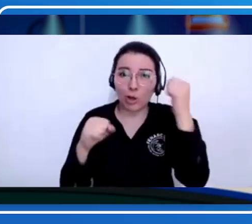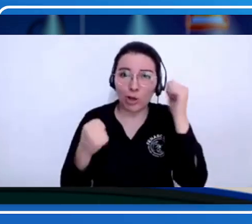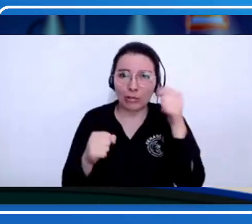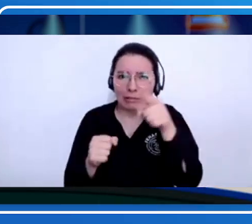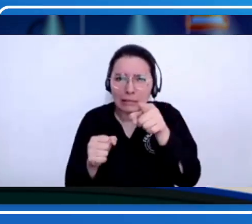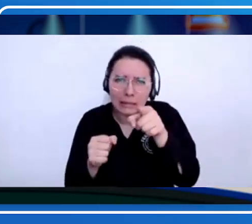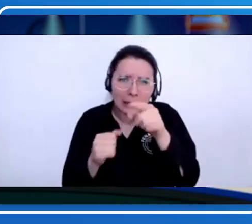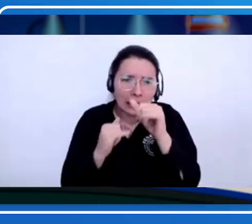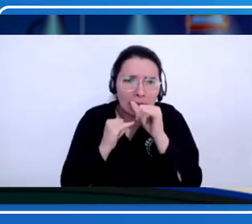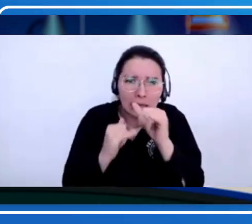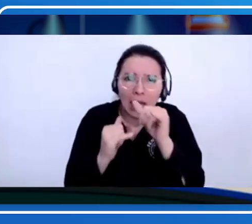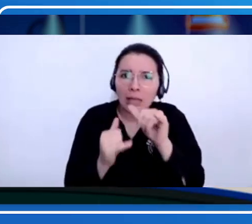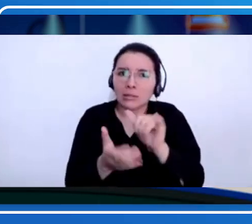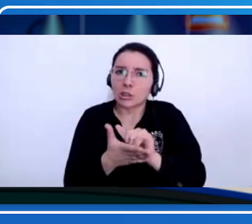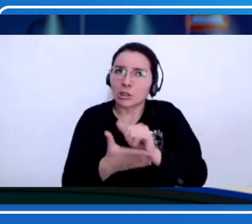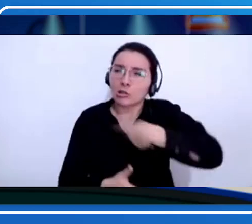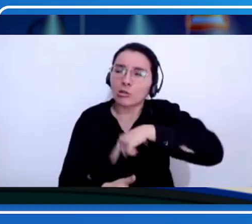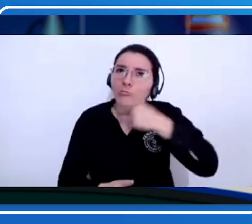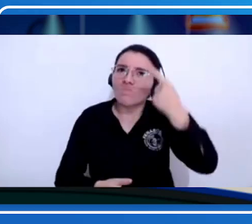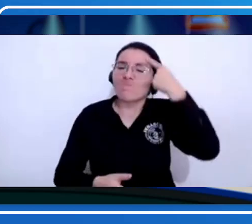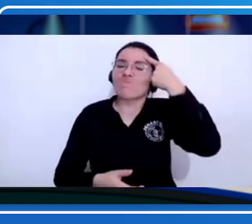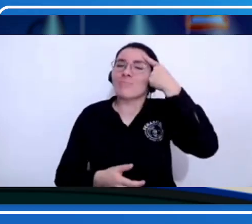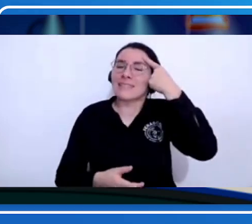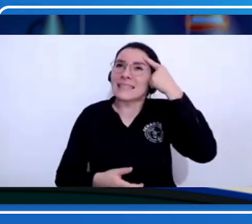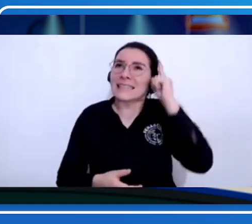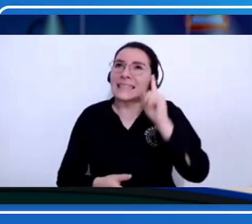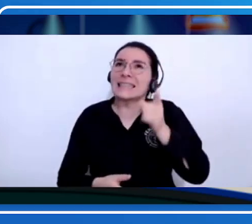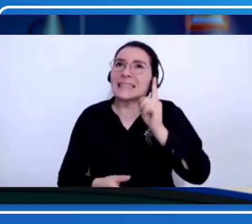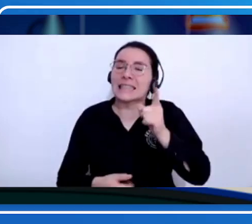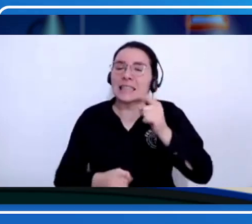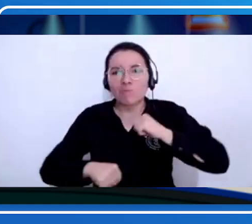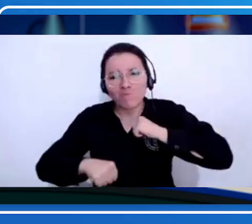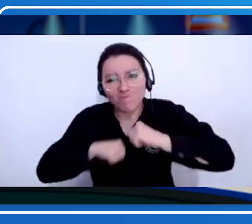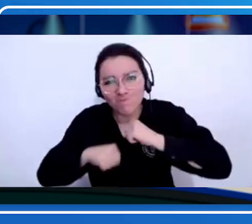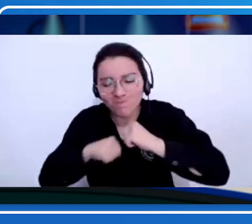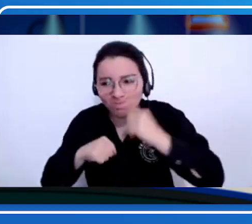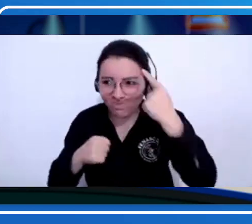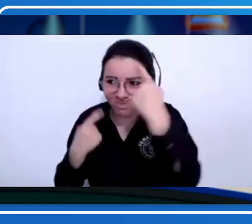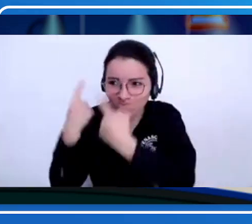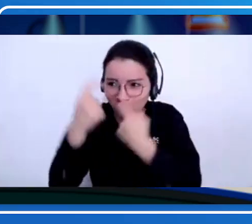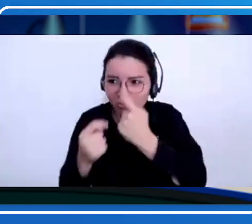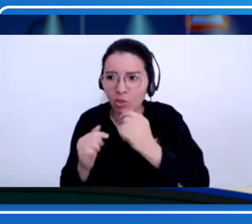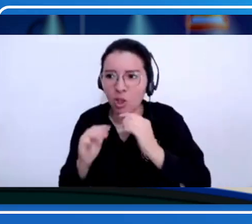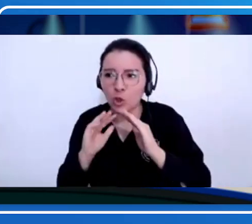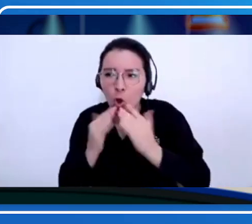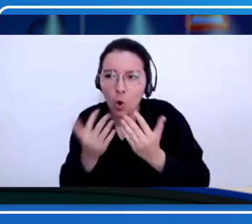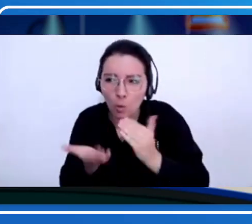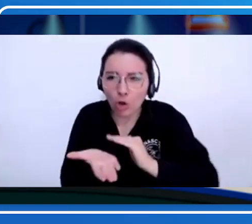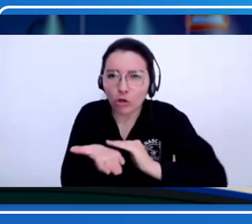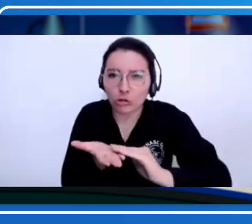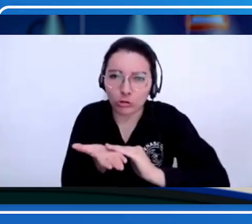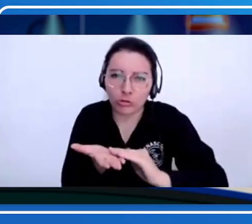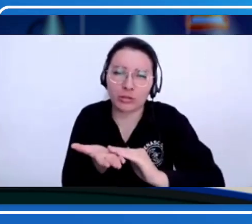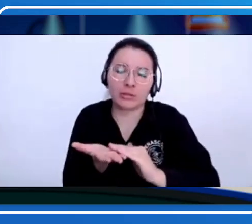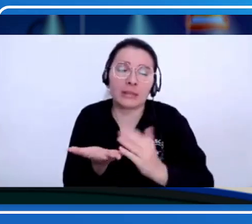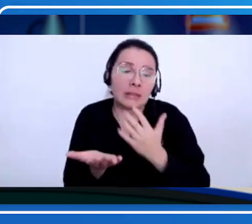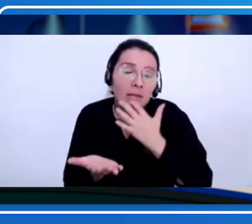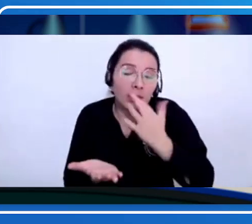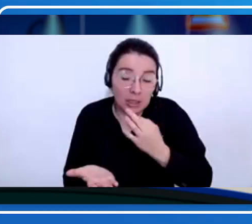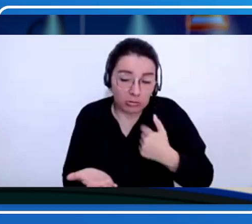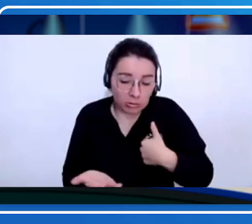hacemos todas las gestiones necesarias para procurar resolver y presentamos